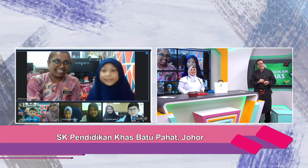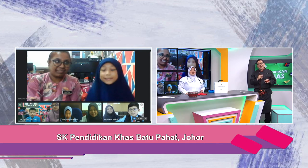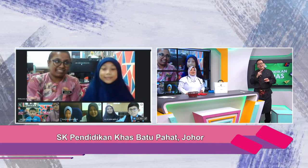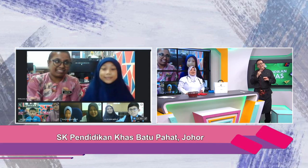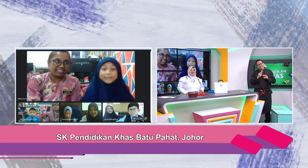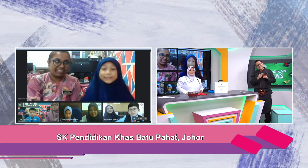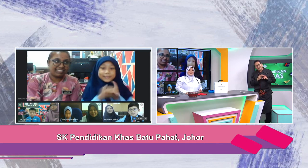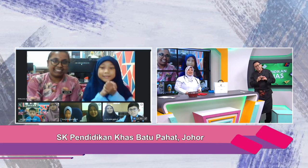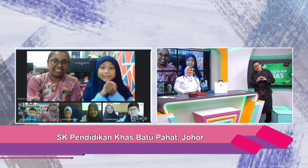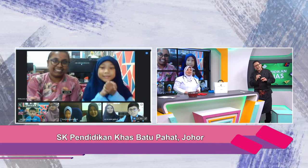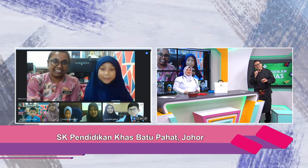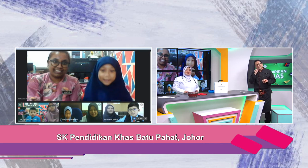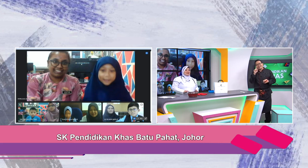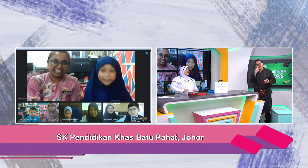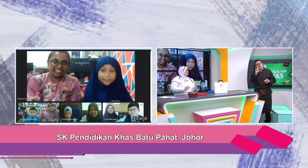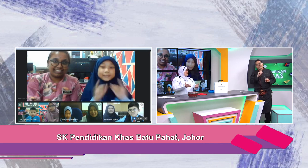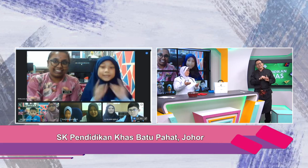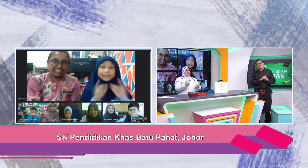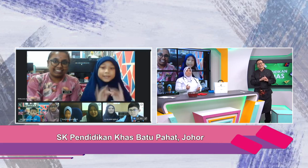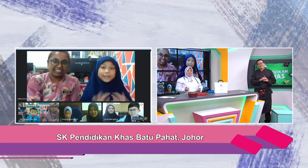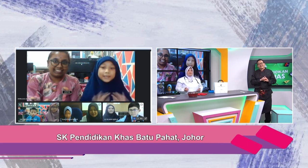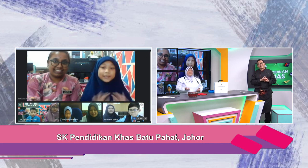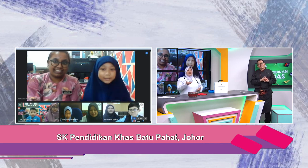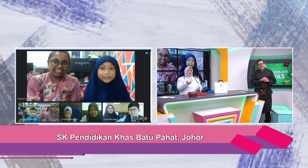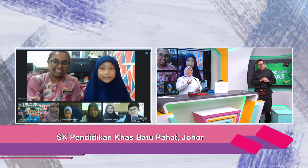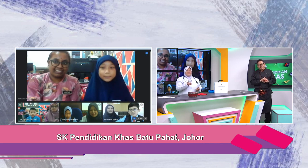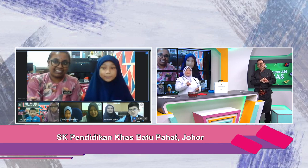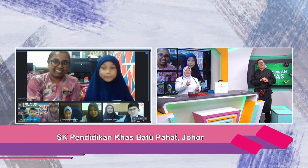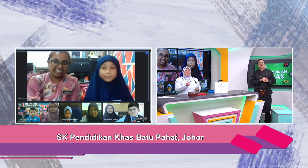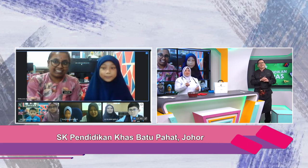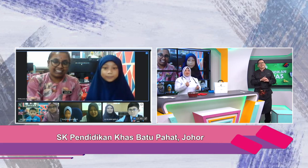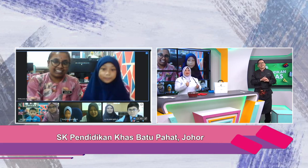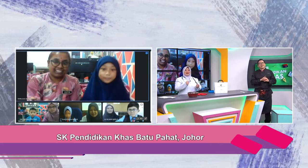Okey, Anis. Nama Anis dari mana?